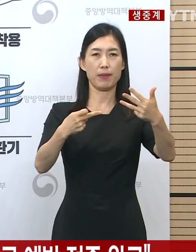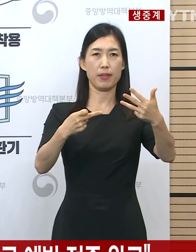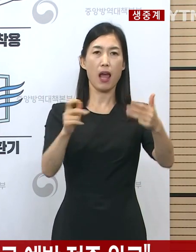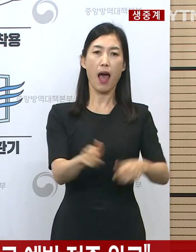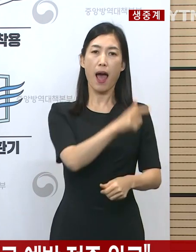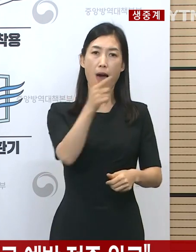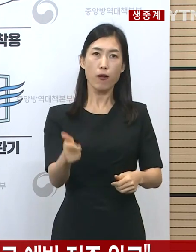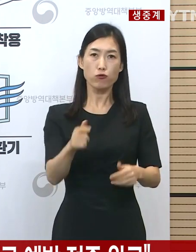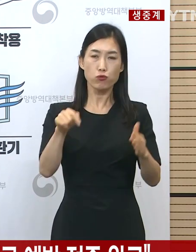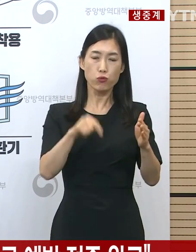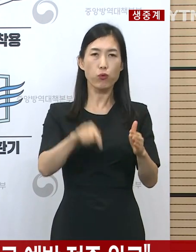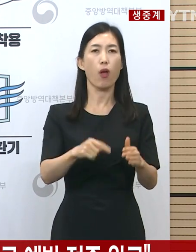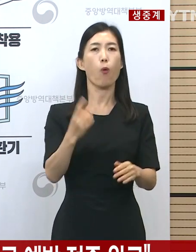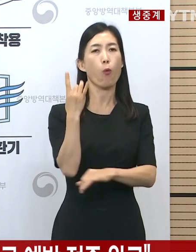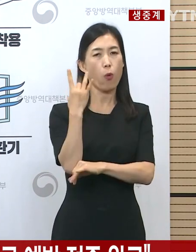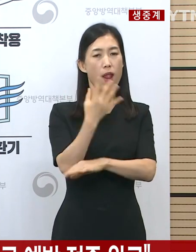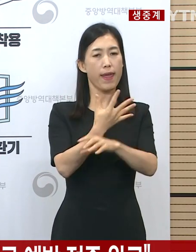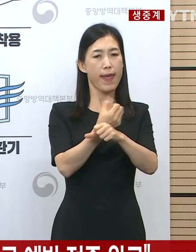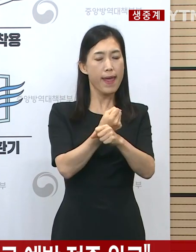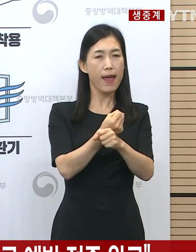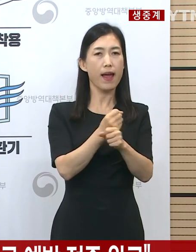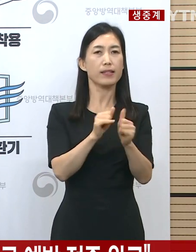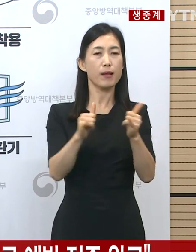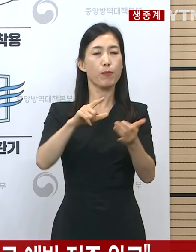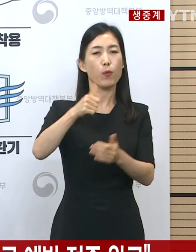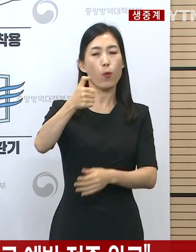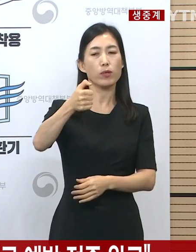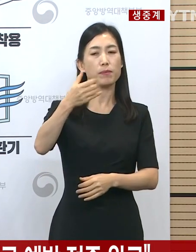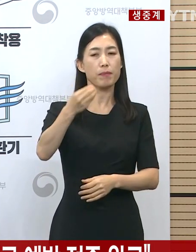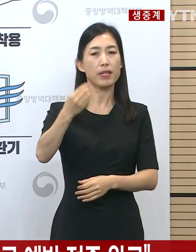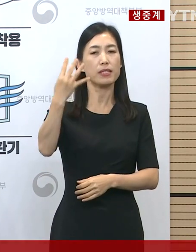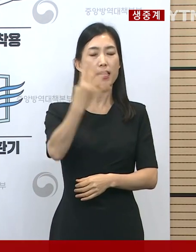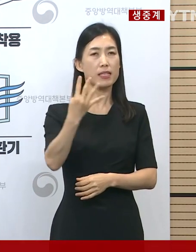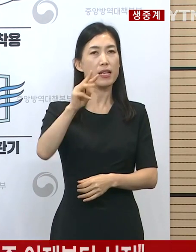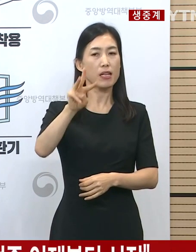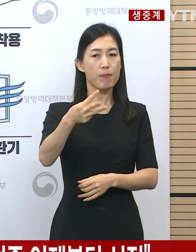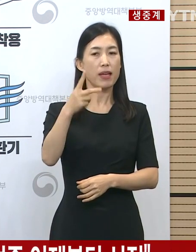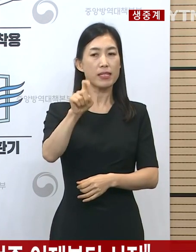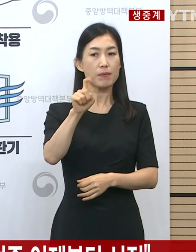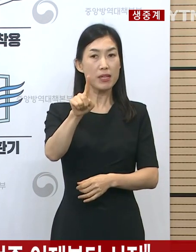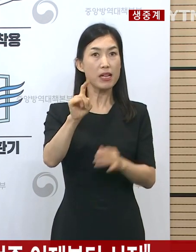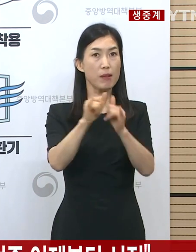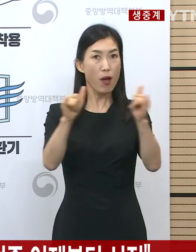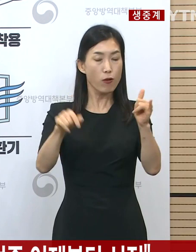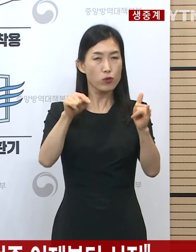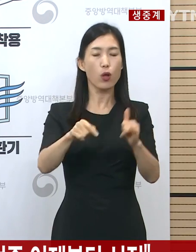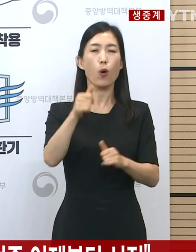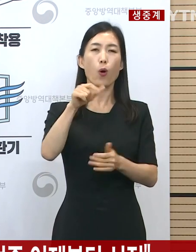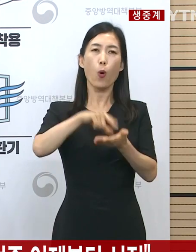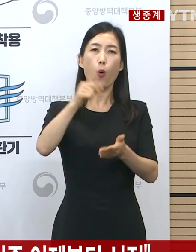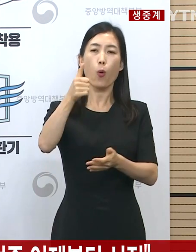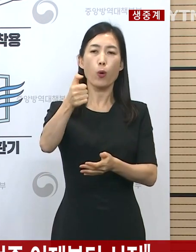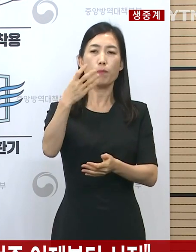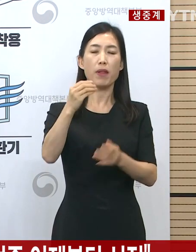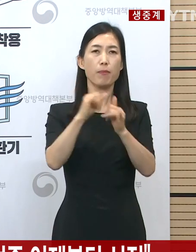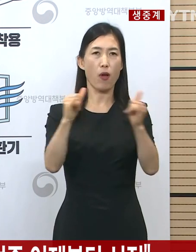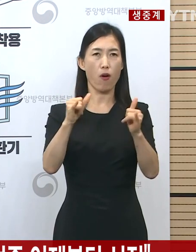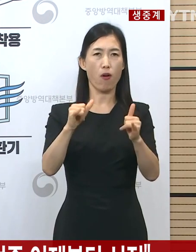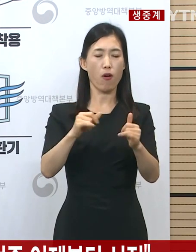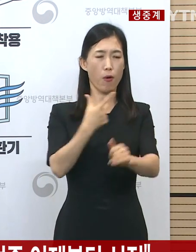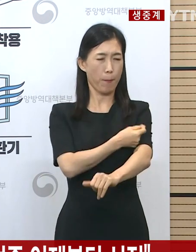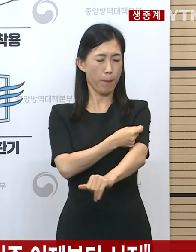동안 당초 예약된 인원인 50만 4,311명 중 50만여 명이 접종을